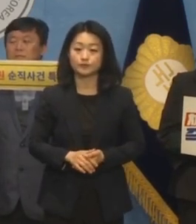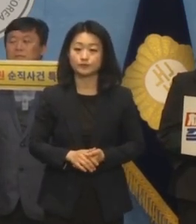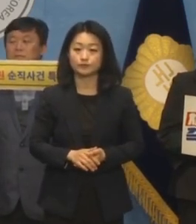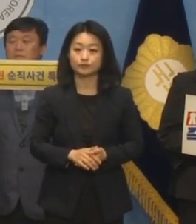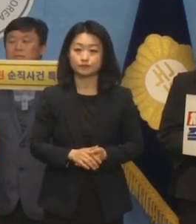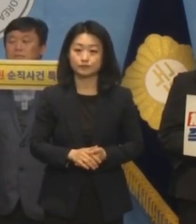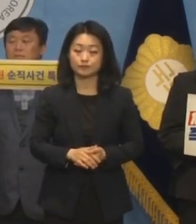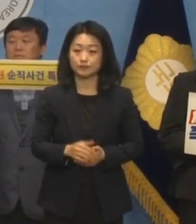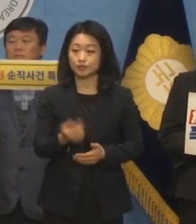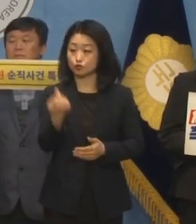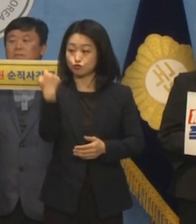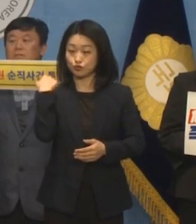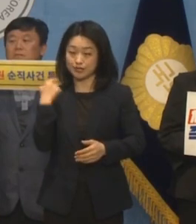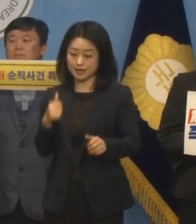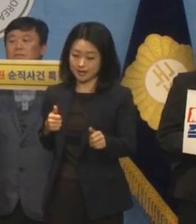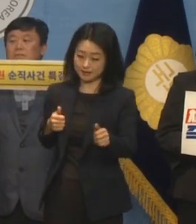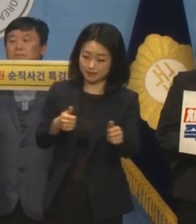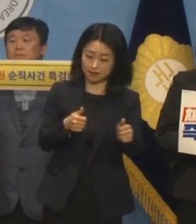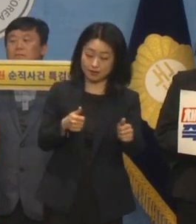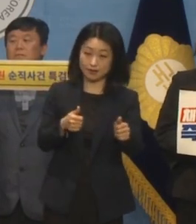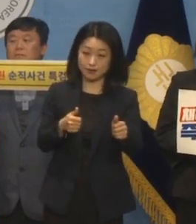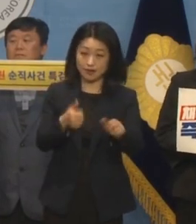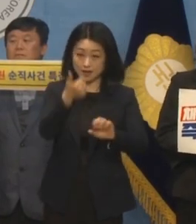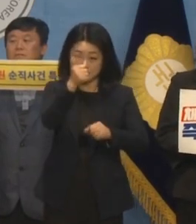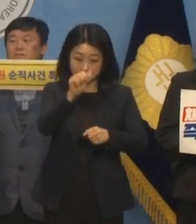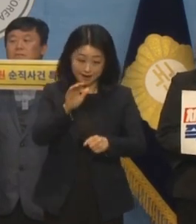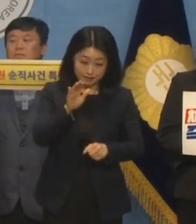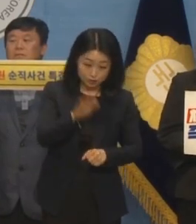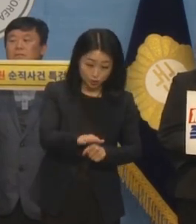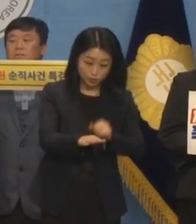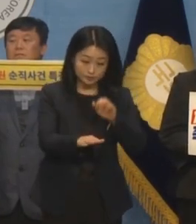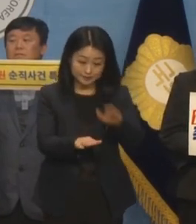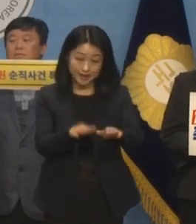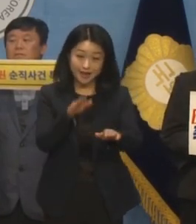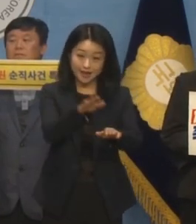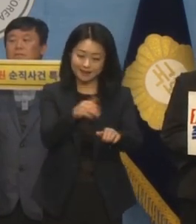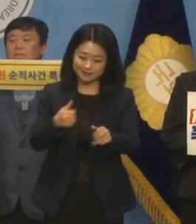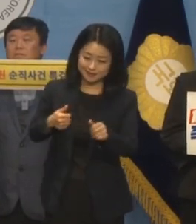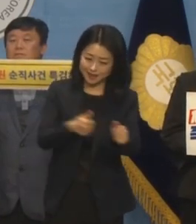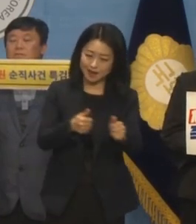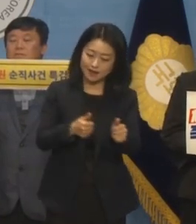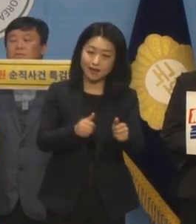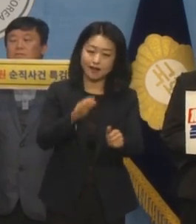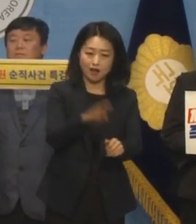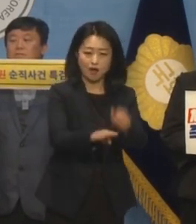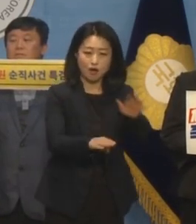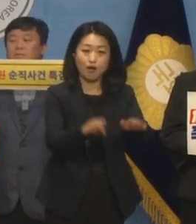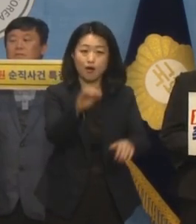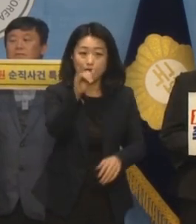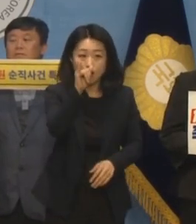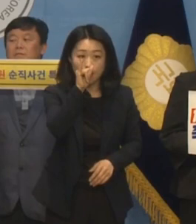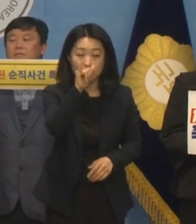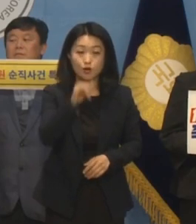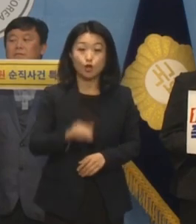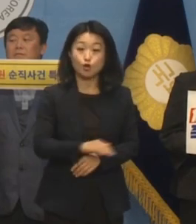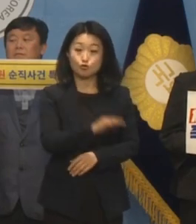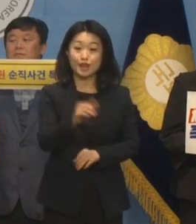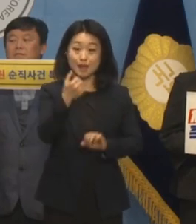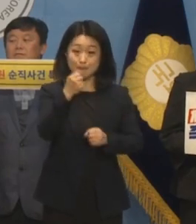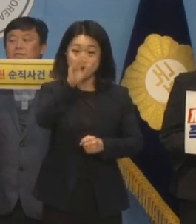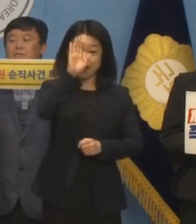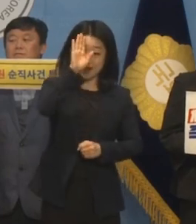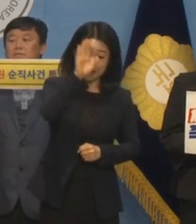뒤에 쫓아오는 사람들이 그 발자국을 쫓아서 걸어오기 때문입니다. 우리의 한 발짝